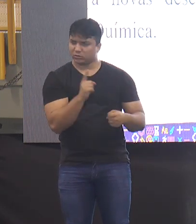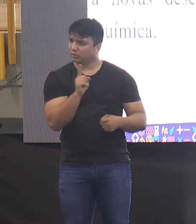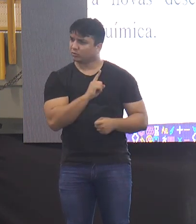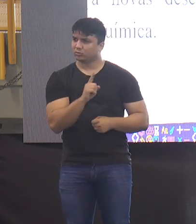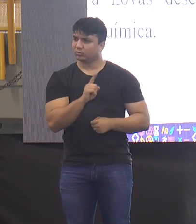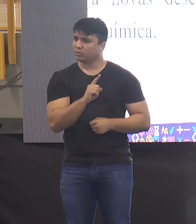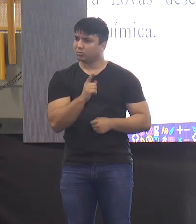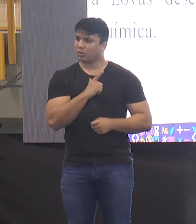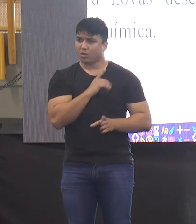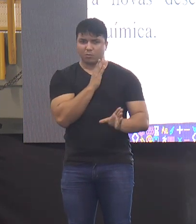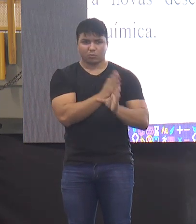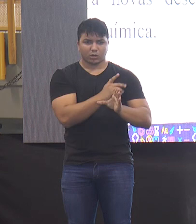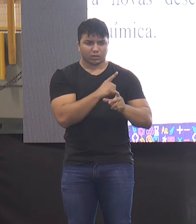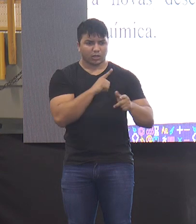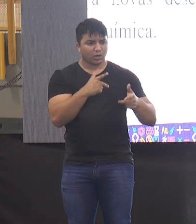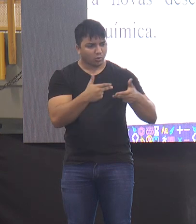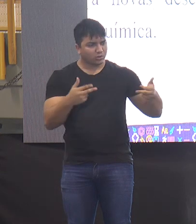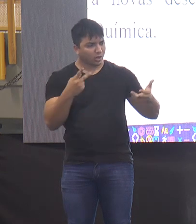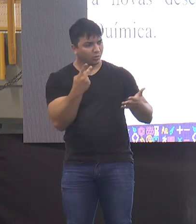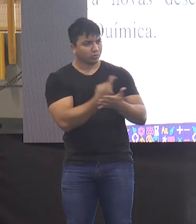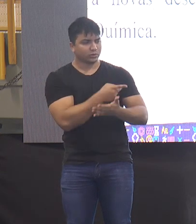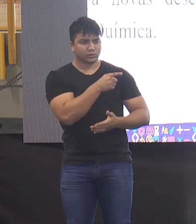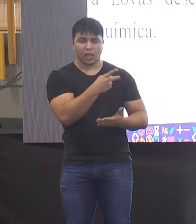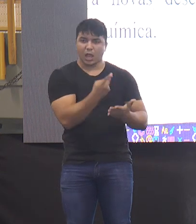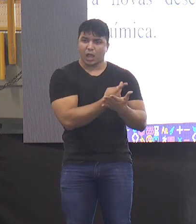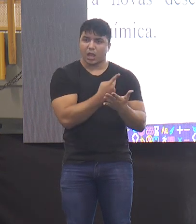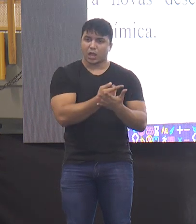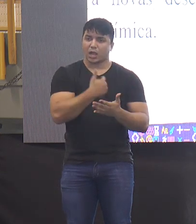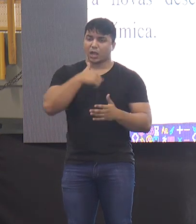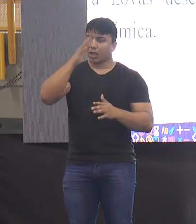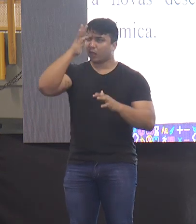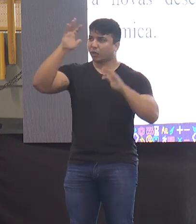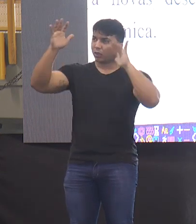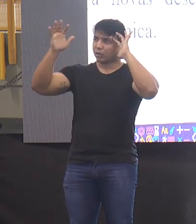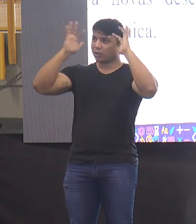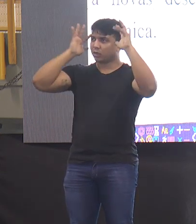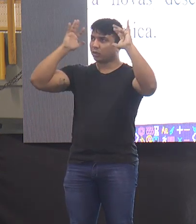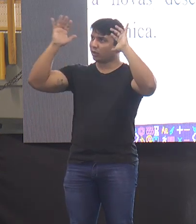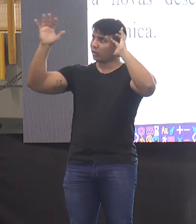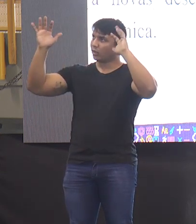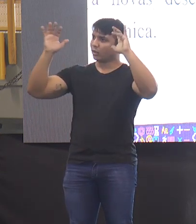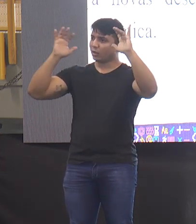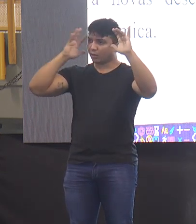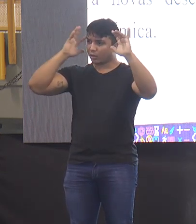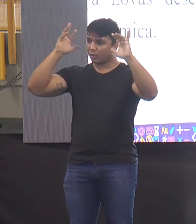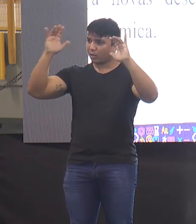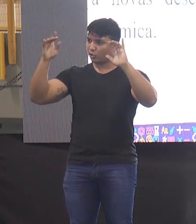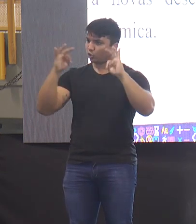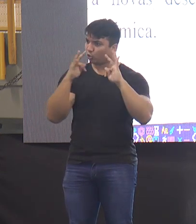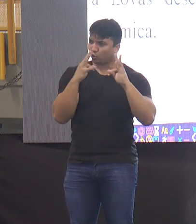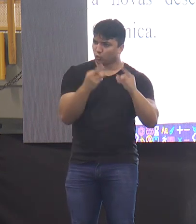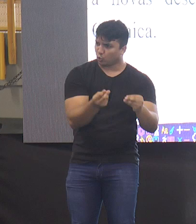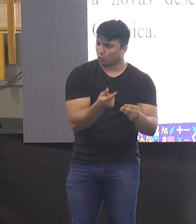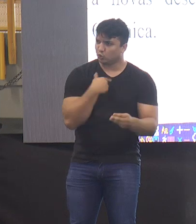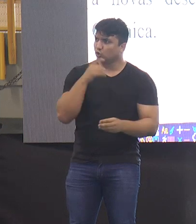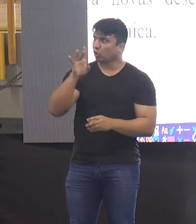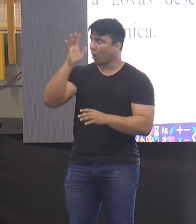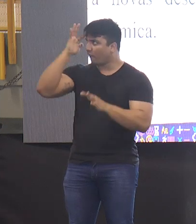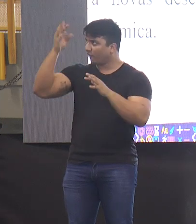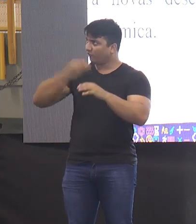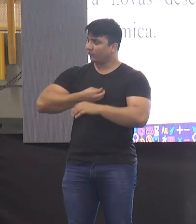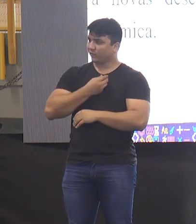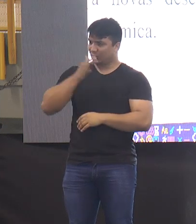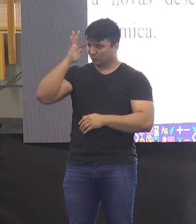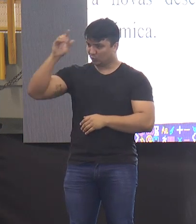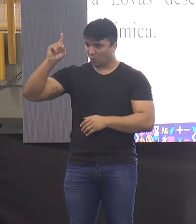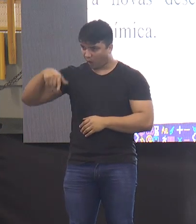mais, diante desse cenário, ficar idealizando tudo. Eu não posso mais, diante desse